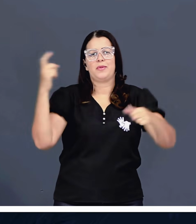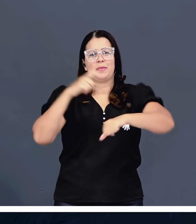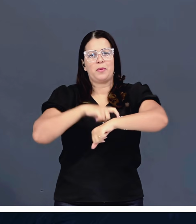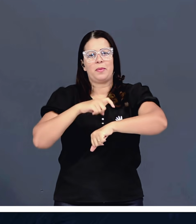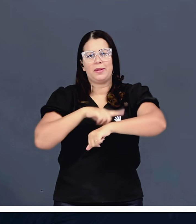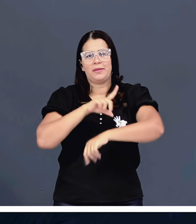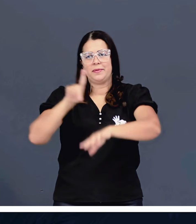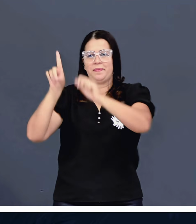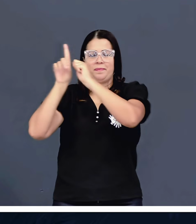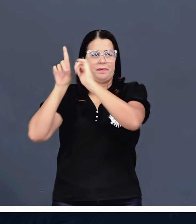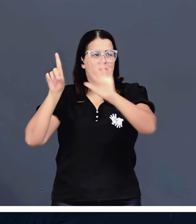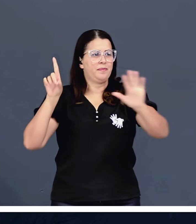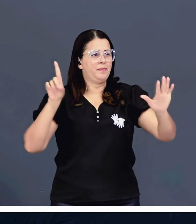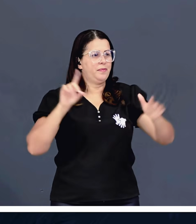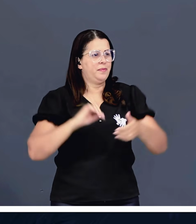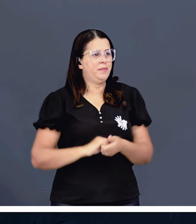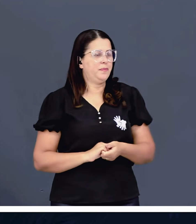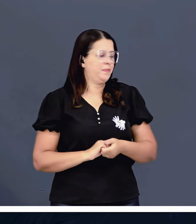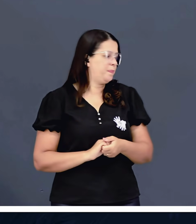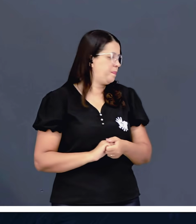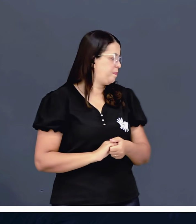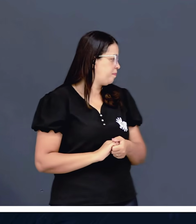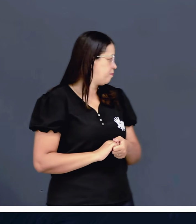momento. Deus abençoe.